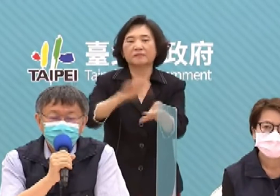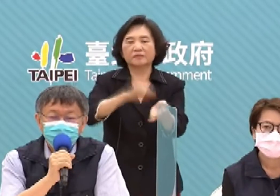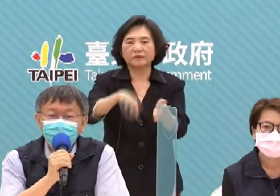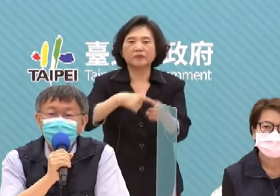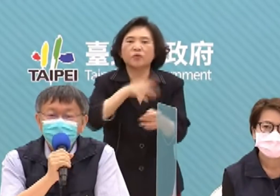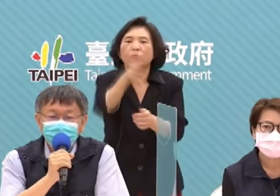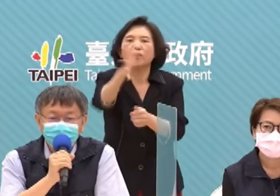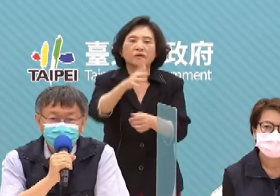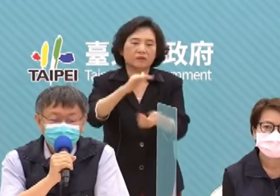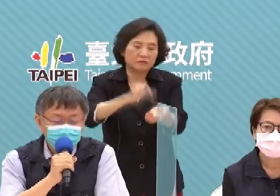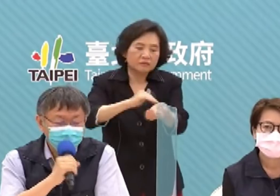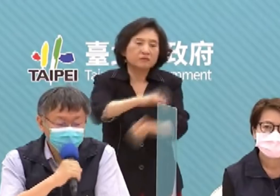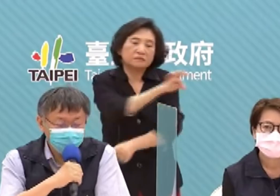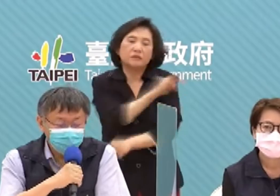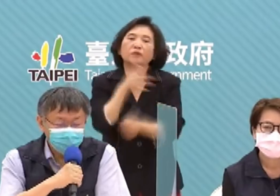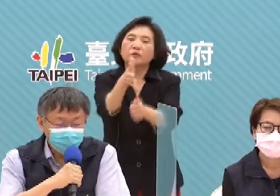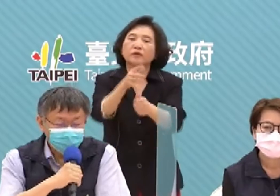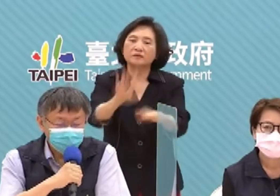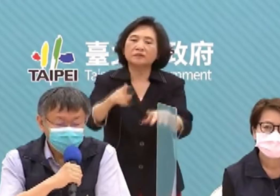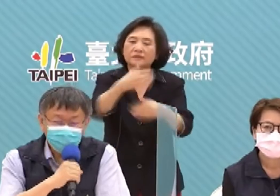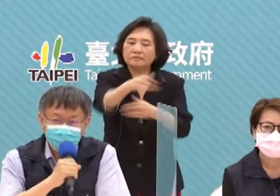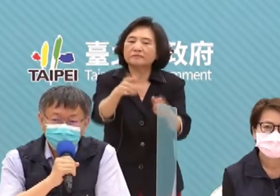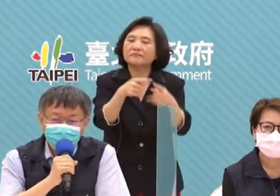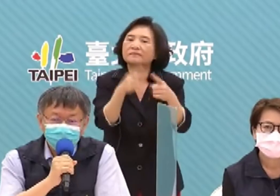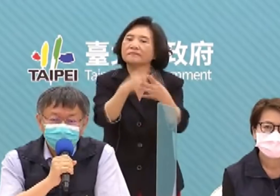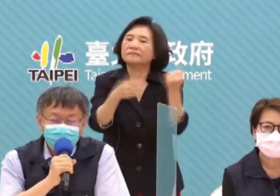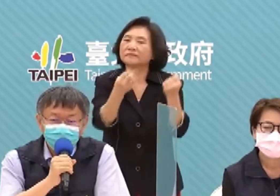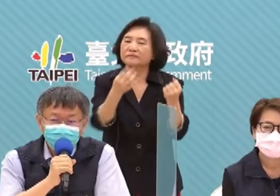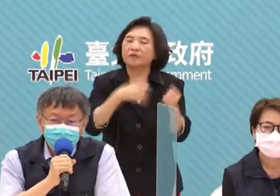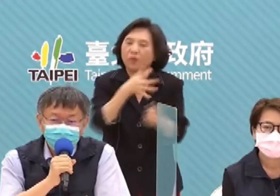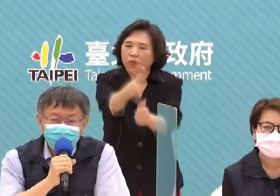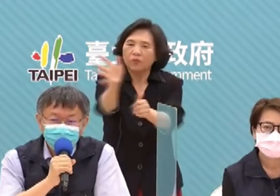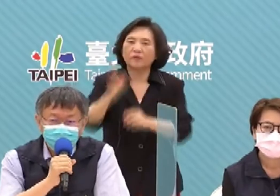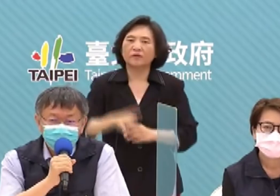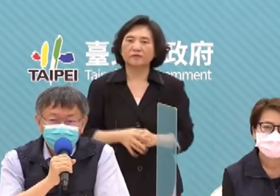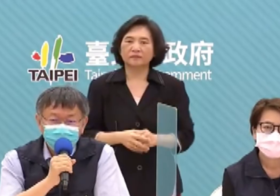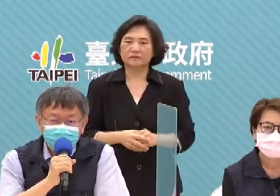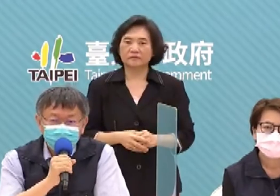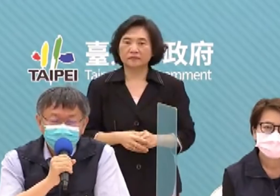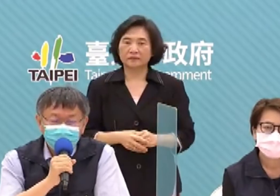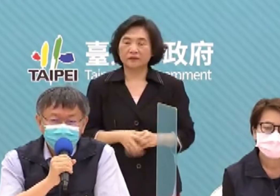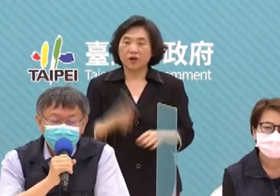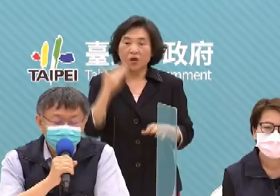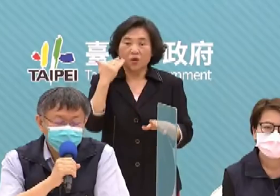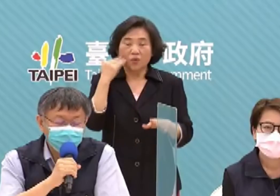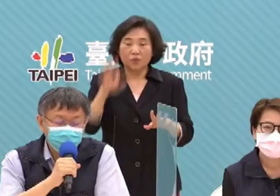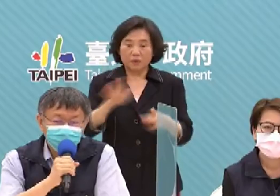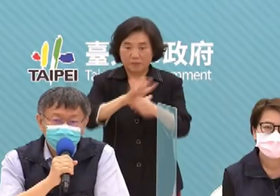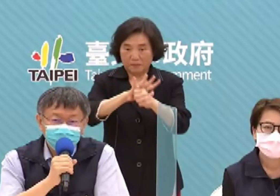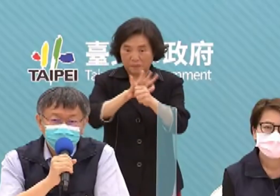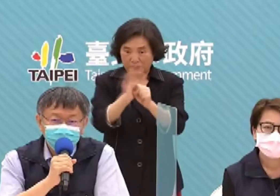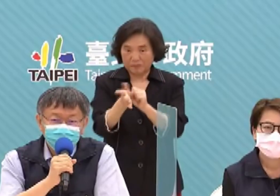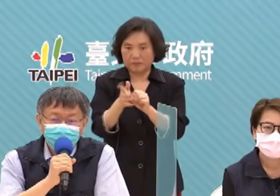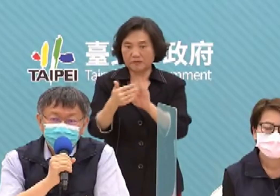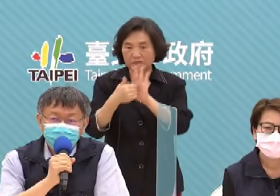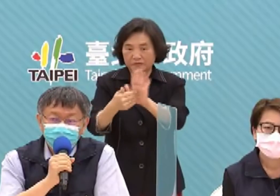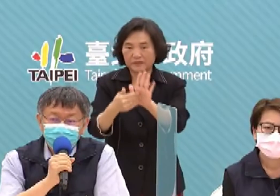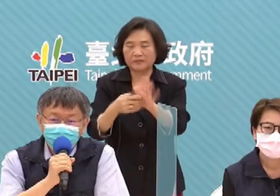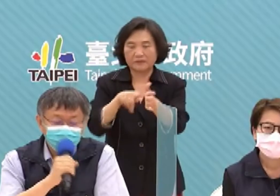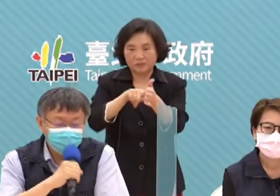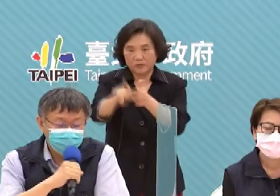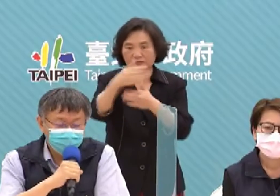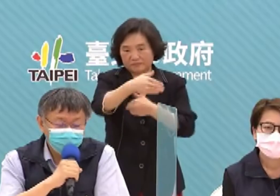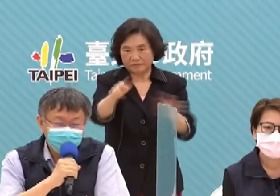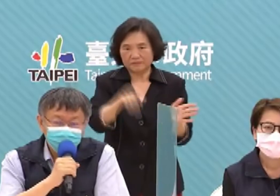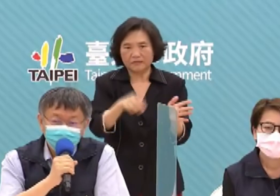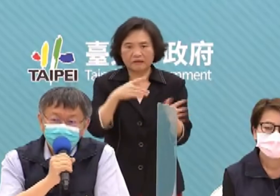些护理师说现在里面装多少人。所以是这样的哦，如果我们现在防疫专责病房里面差不多都装